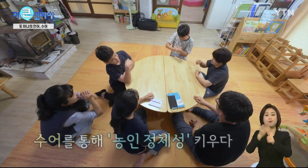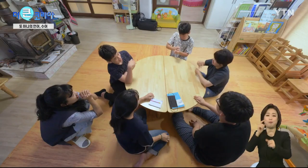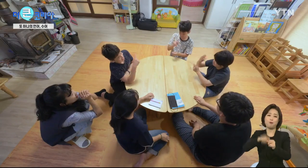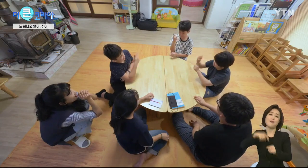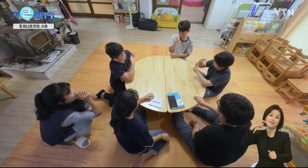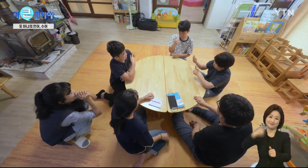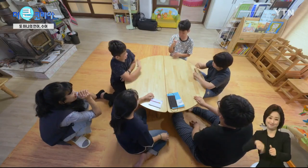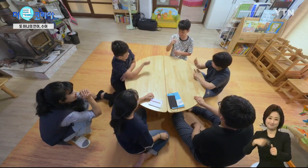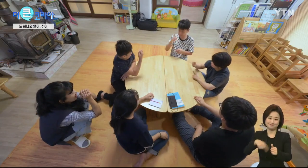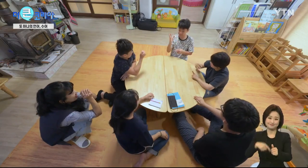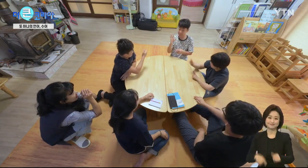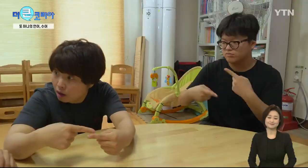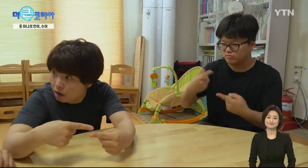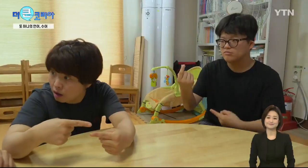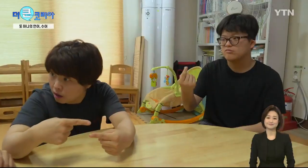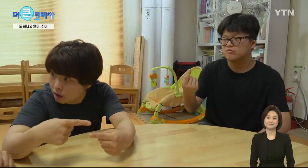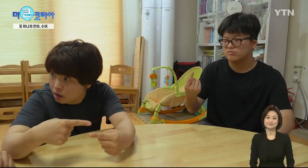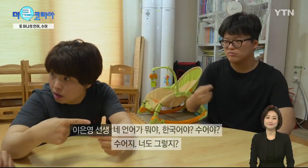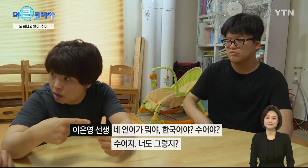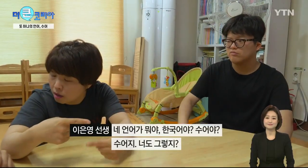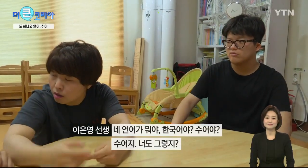목표입니다.